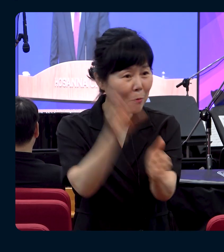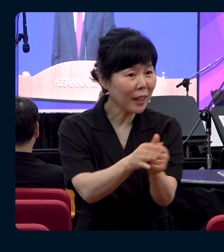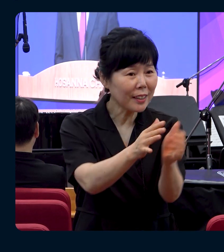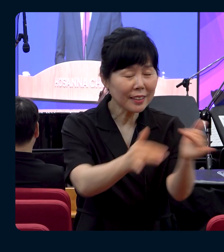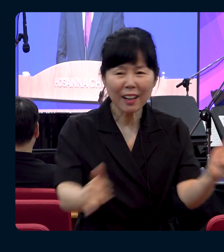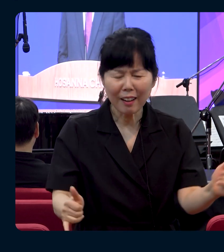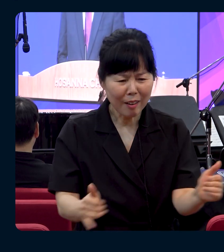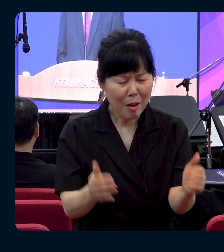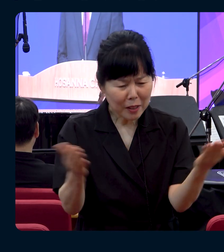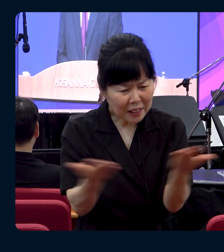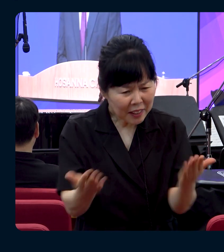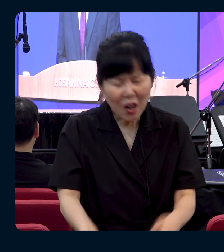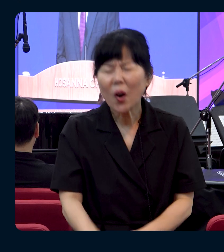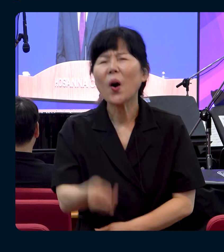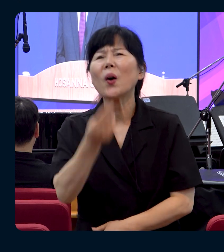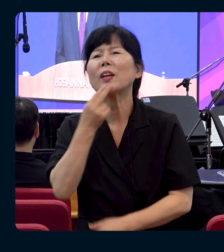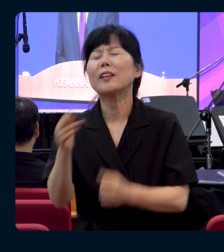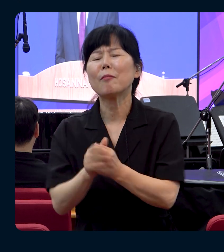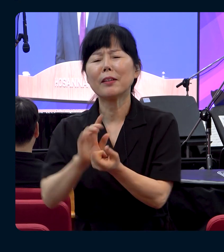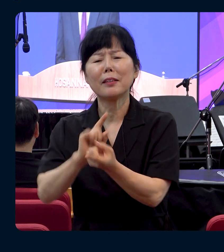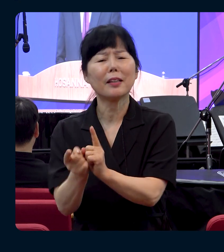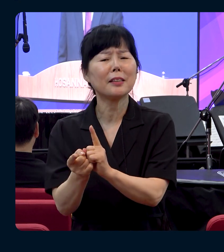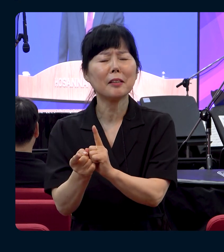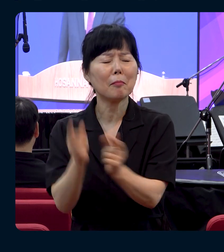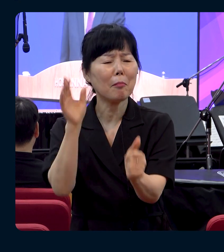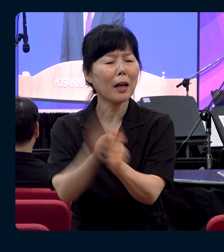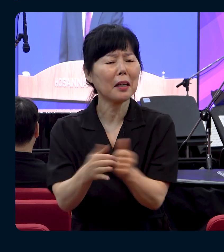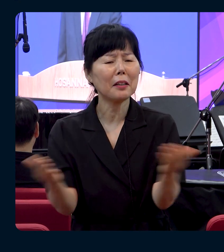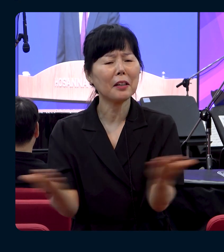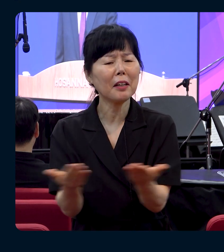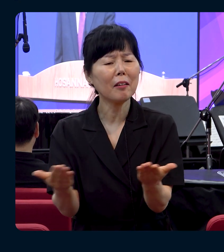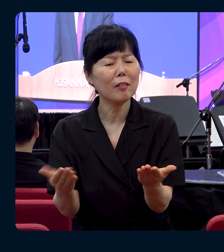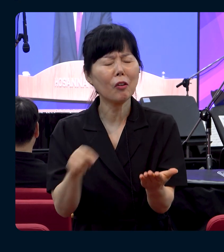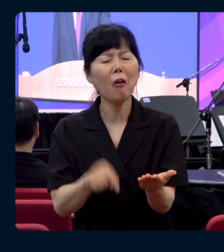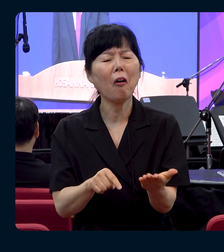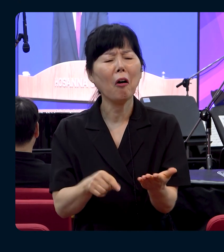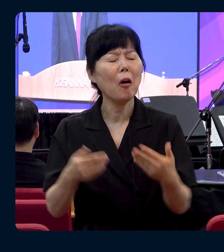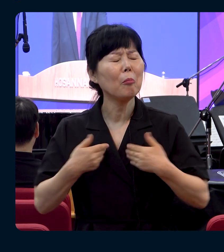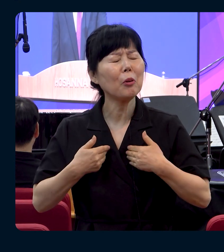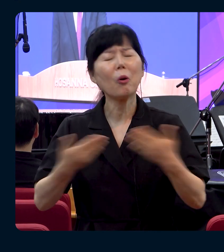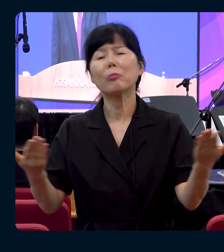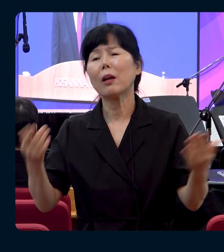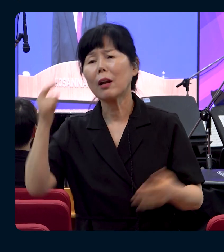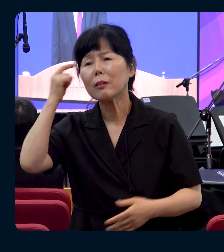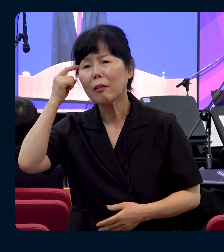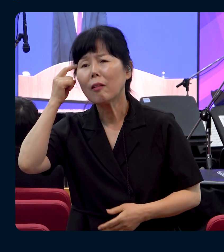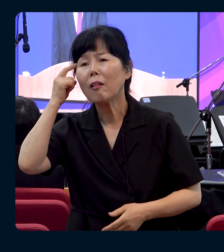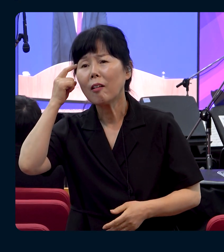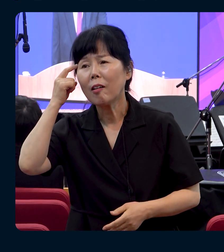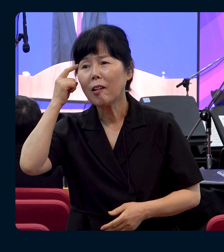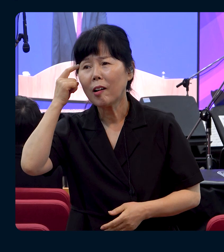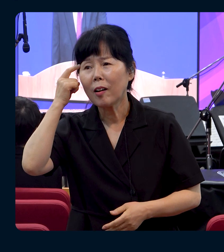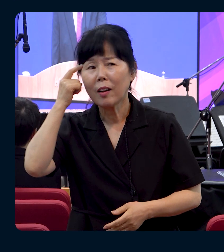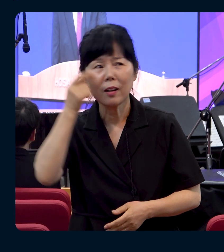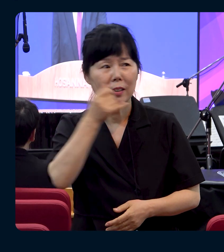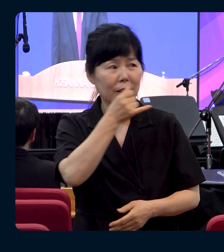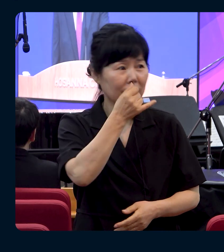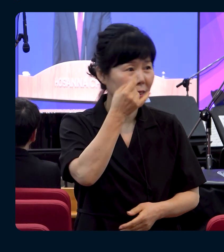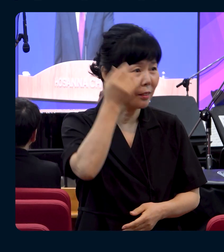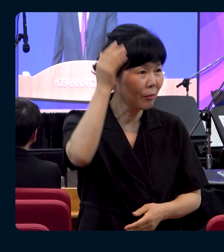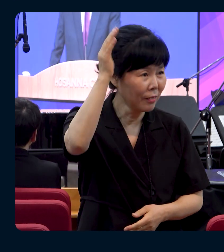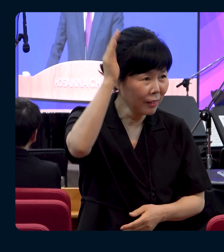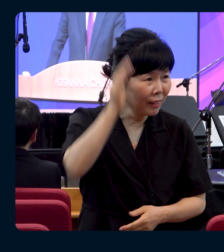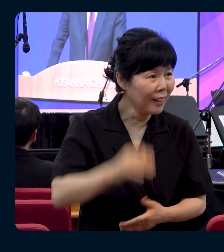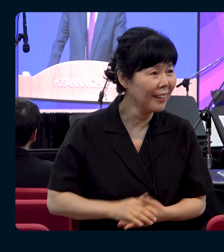없으니까 위임이라는 것은 나한테 필요가 없었다, 그래서 그런 경험이 없었다 라고